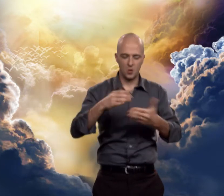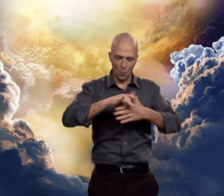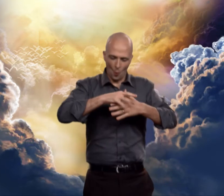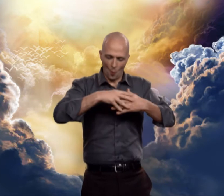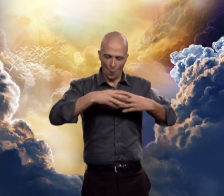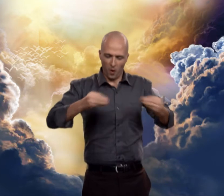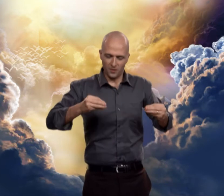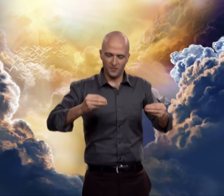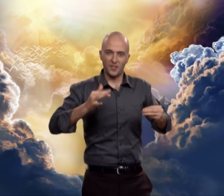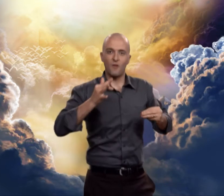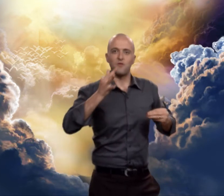Santa.